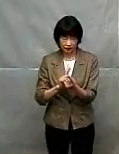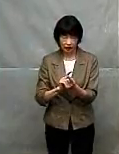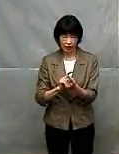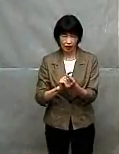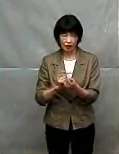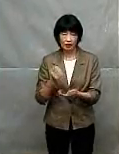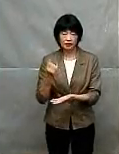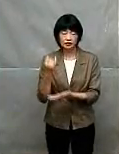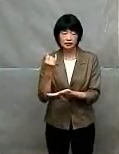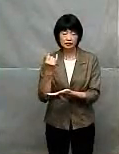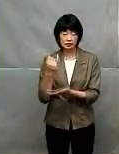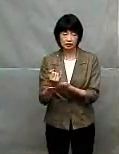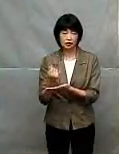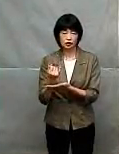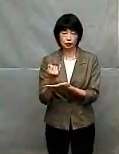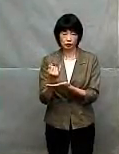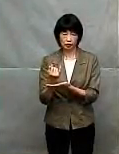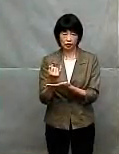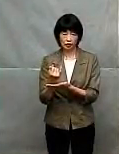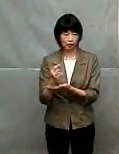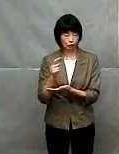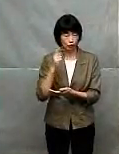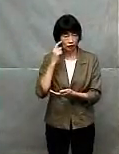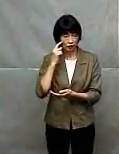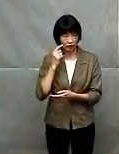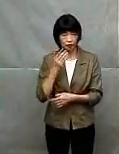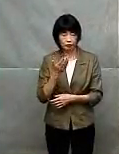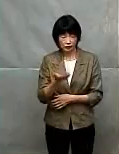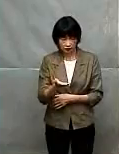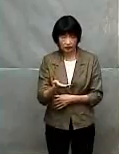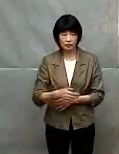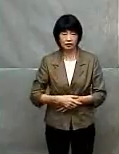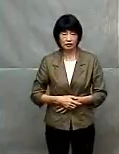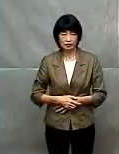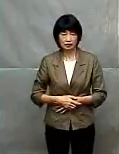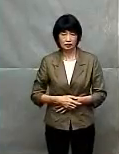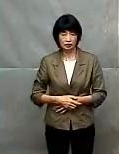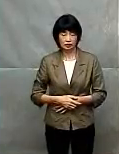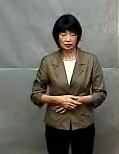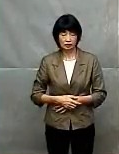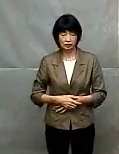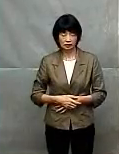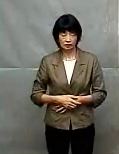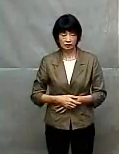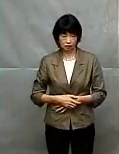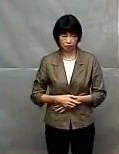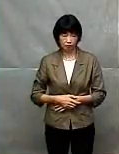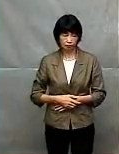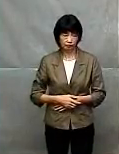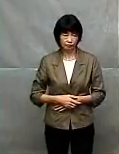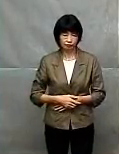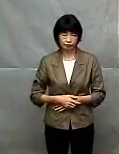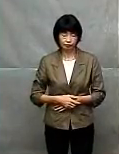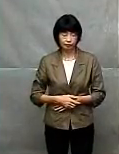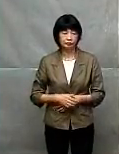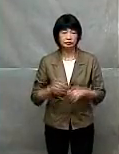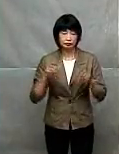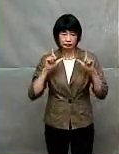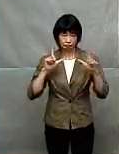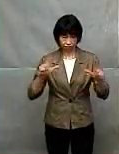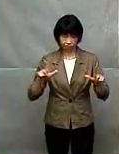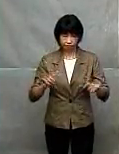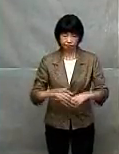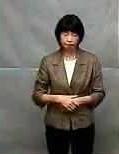供されている中で、どういうふうにこう考えていらっしゃるのかという部分について、ご意見を伺えればと思います。 はい、